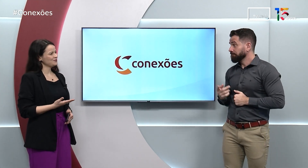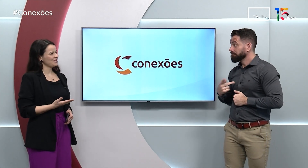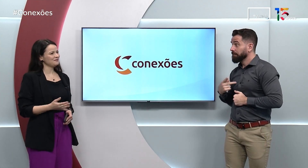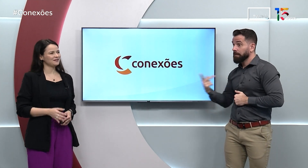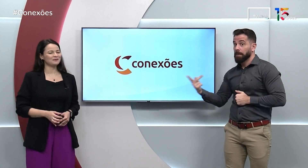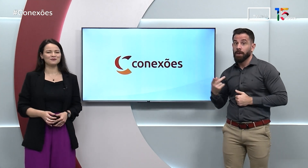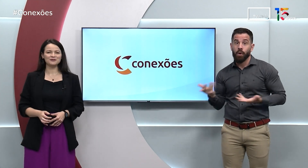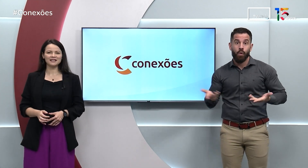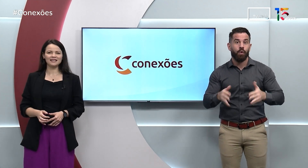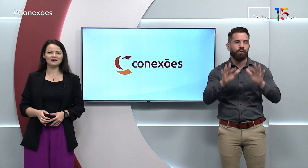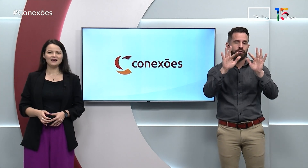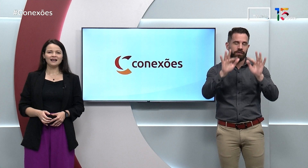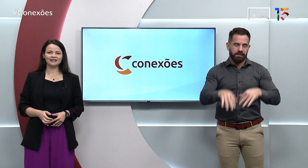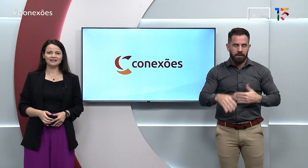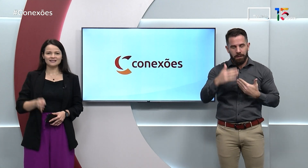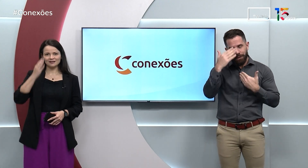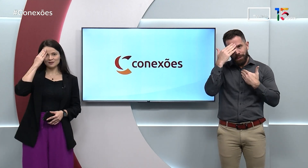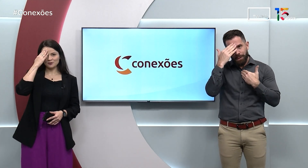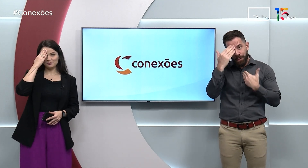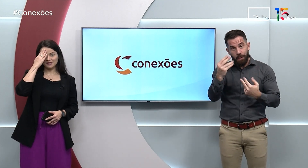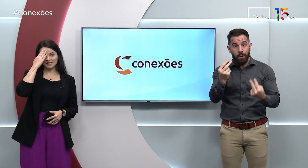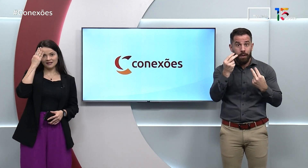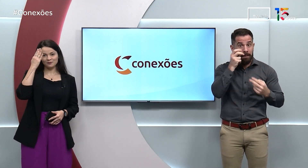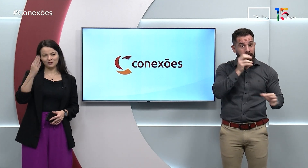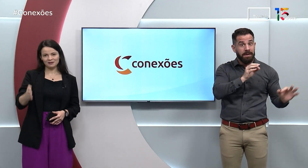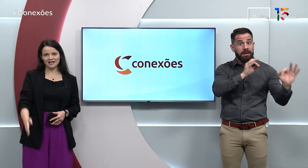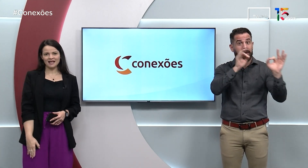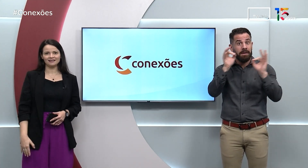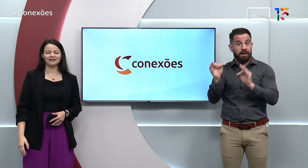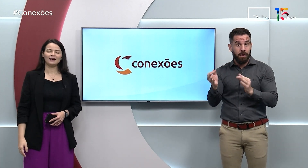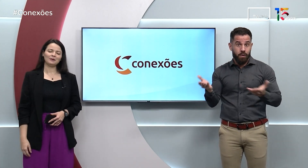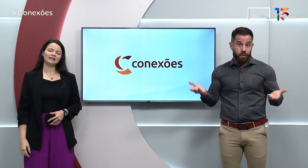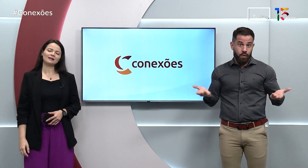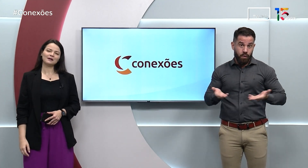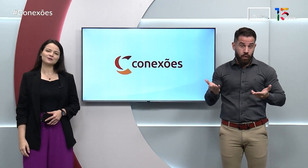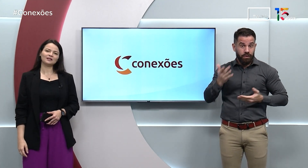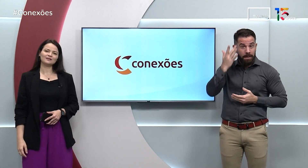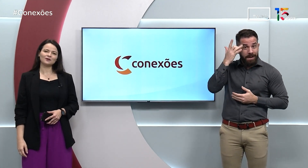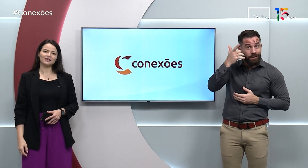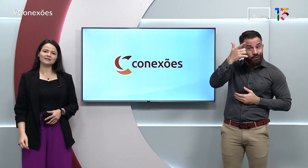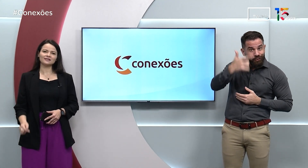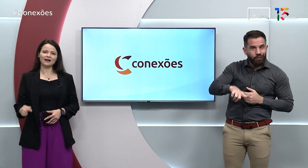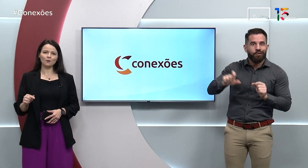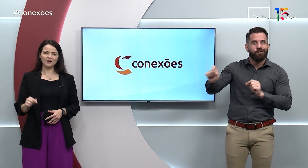professor Diego ficamos por aqui, agradecendo a sua companhia. Muito obrigada. Amanhã